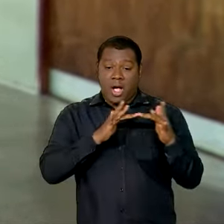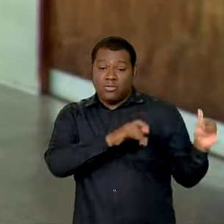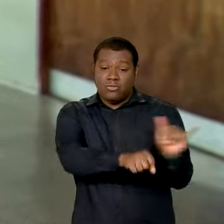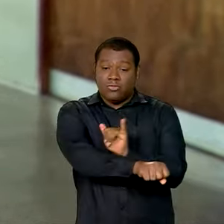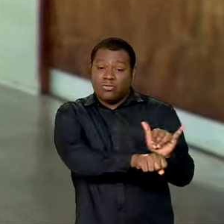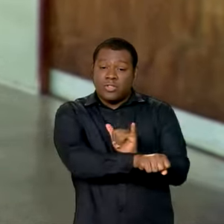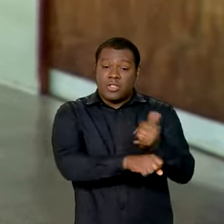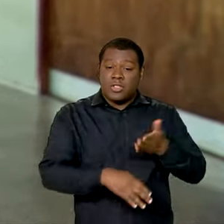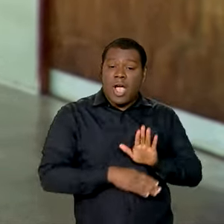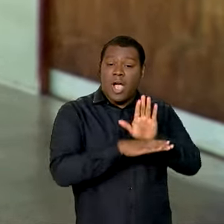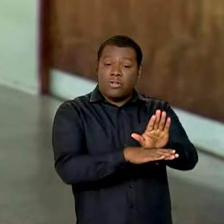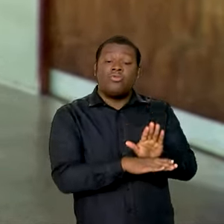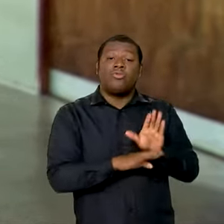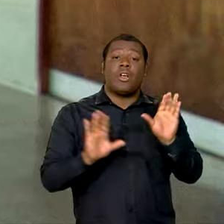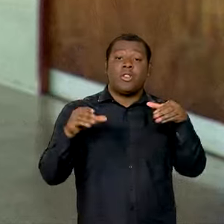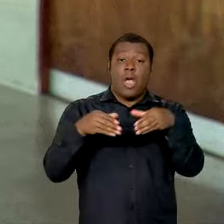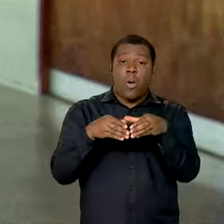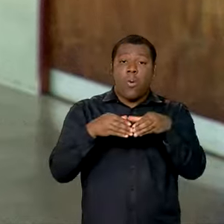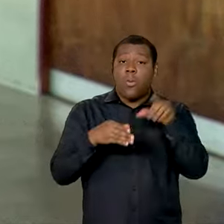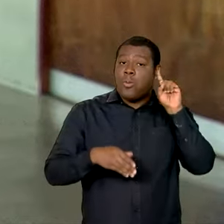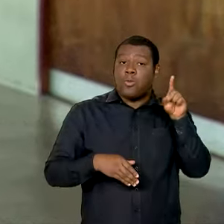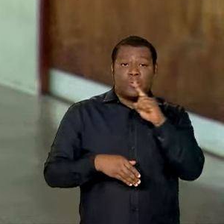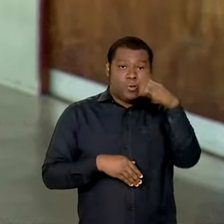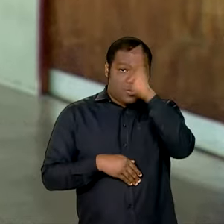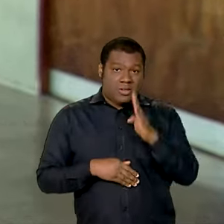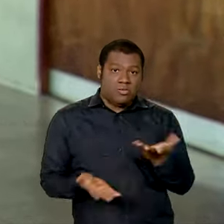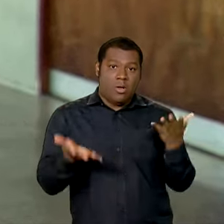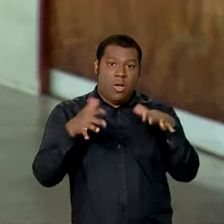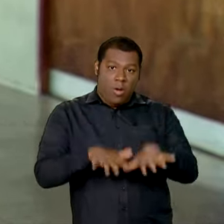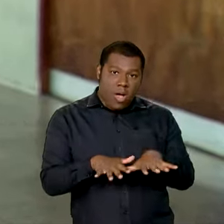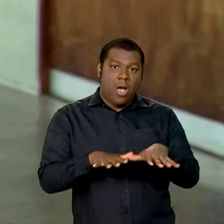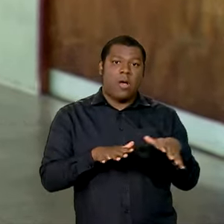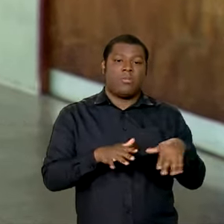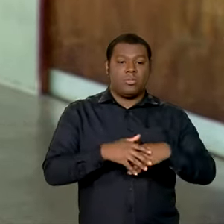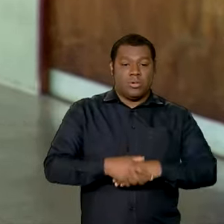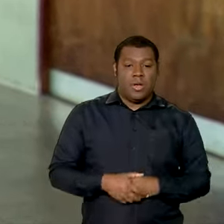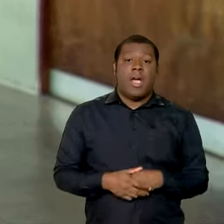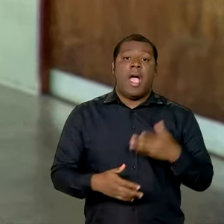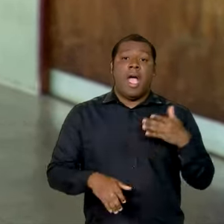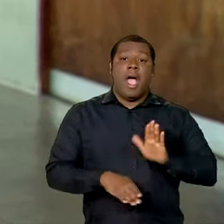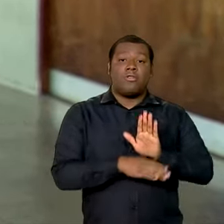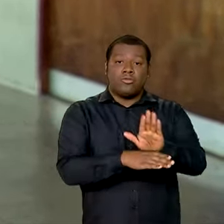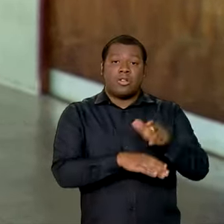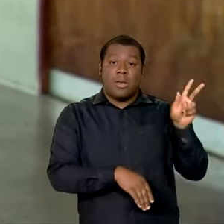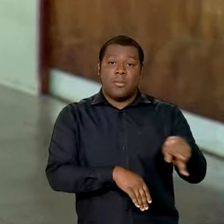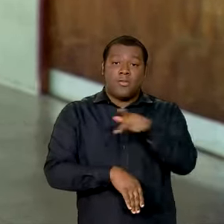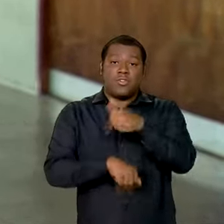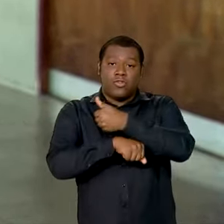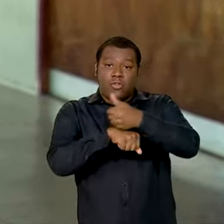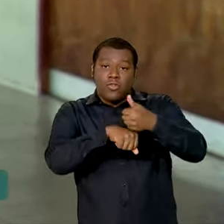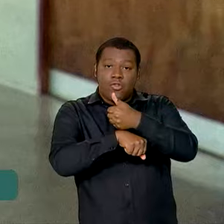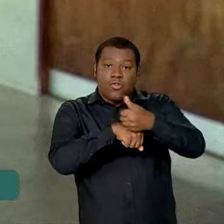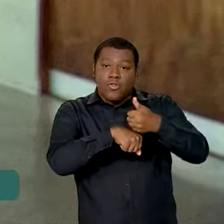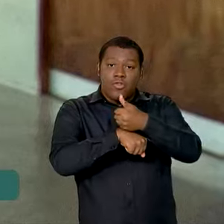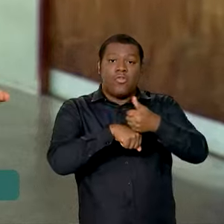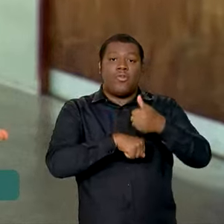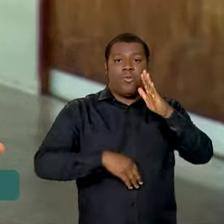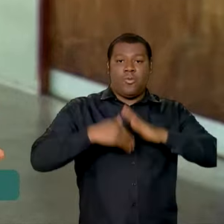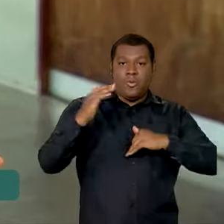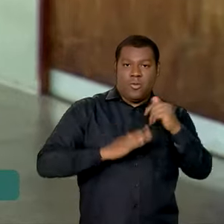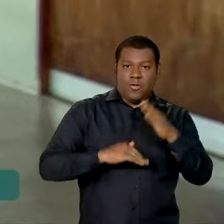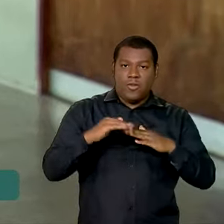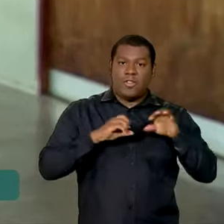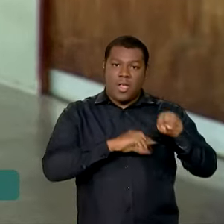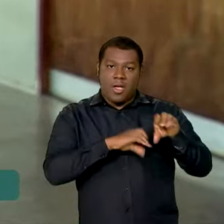e incluir esse público. Uma delas é a formação de professores e profissionais da educação básica, que em